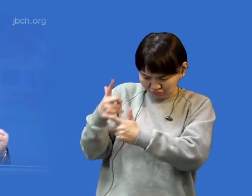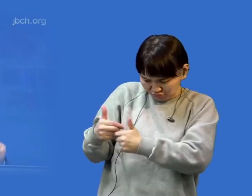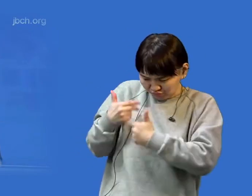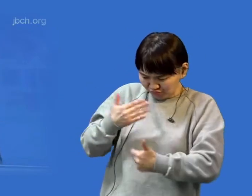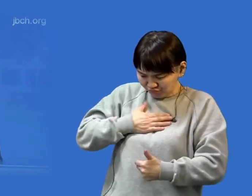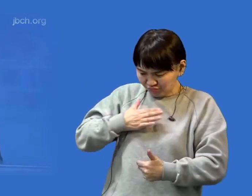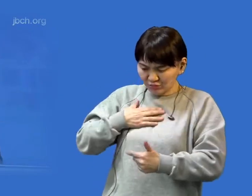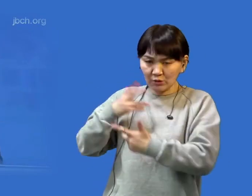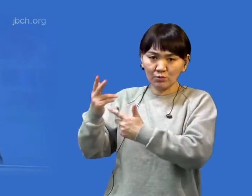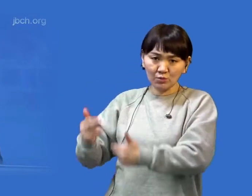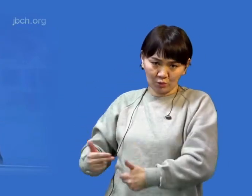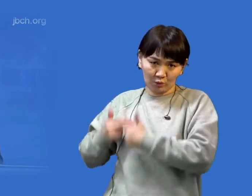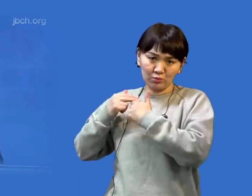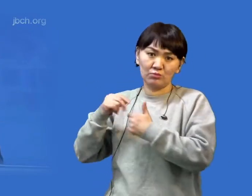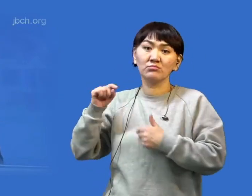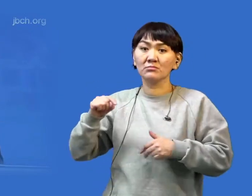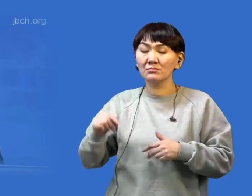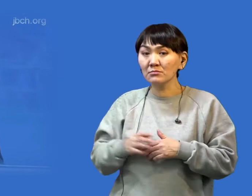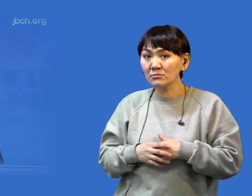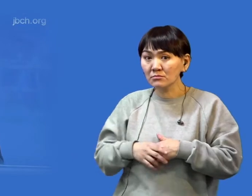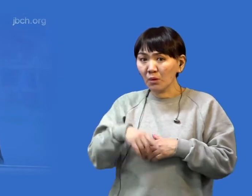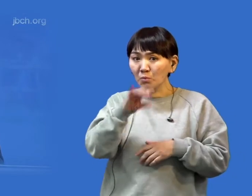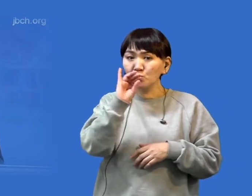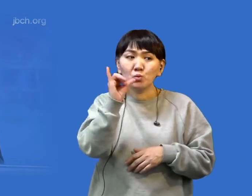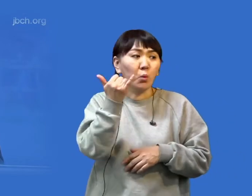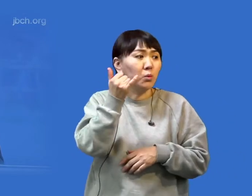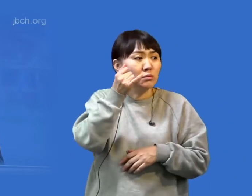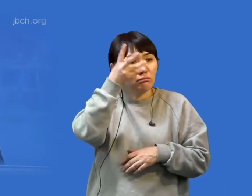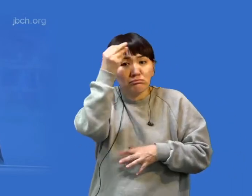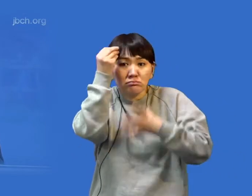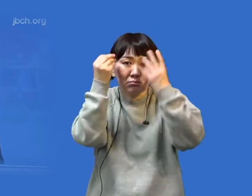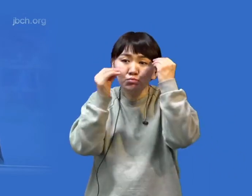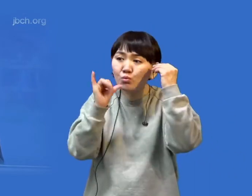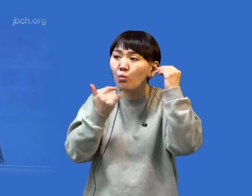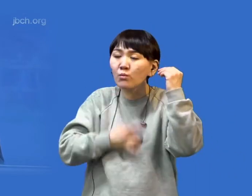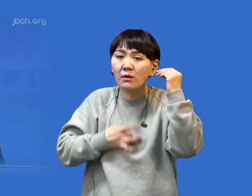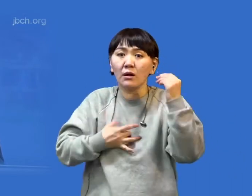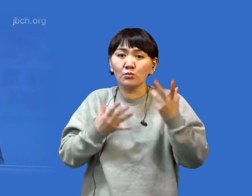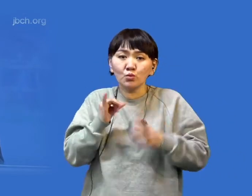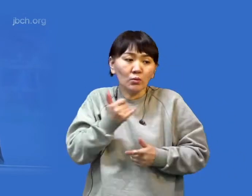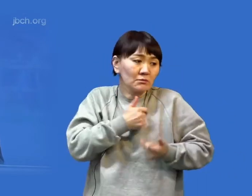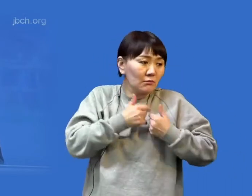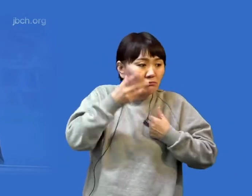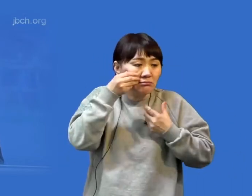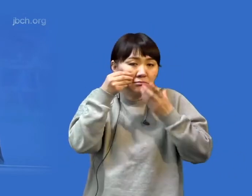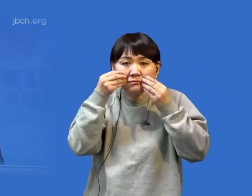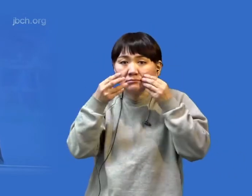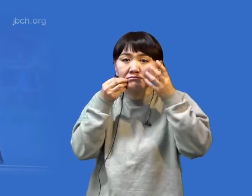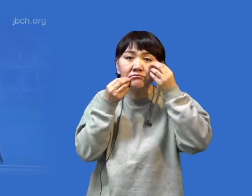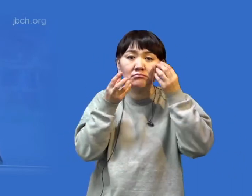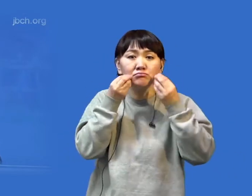юм. Гэтэл юунаас айх юм? Юун цанаа зовх юм?